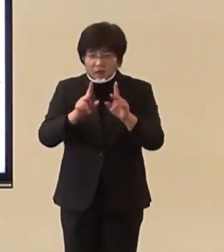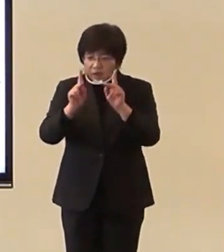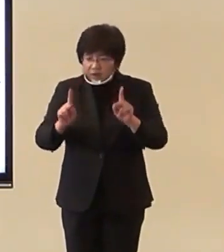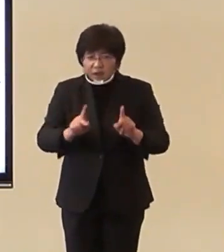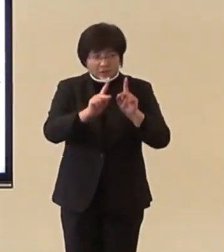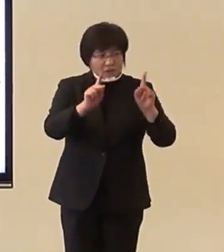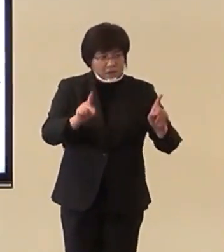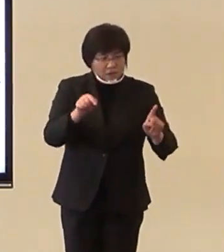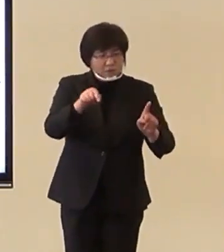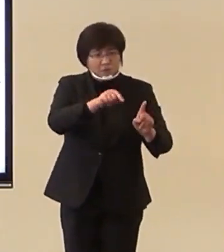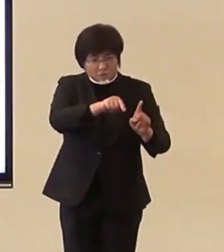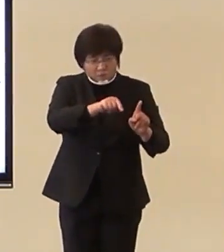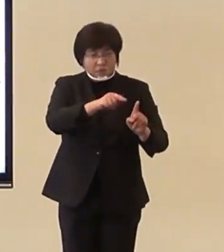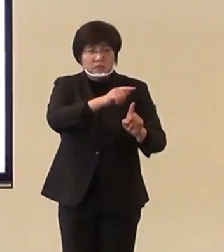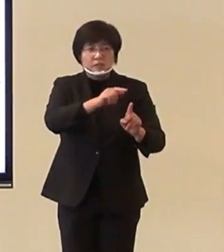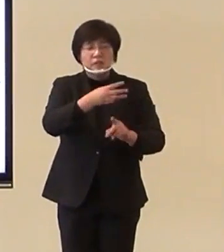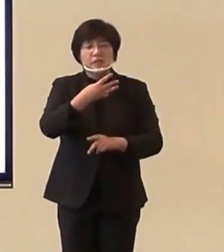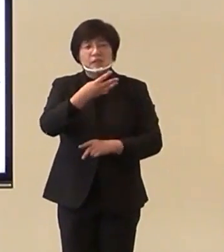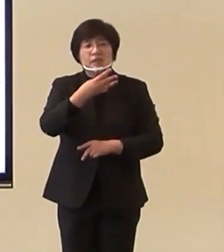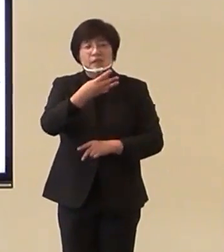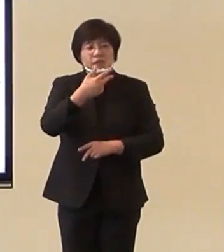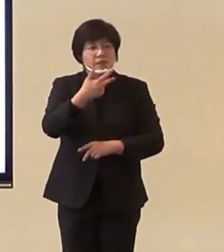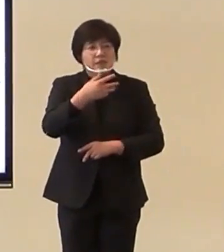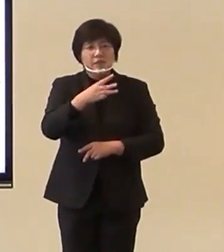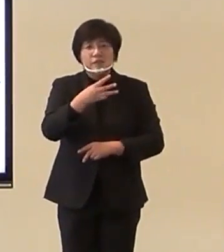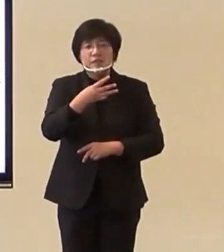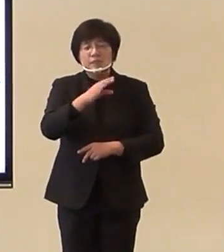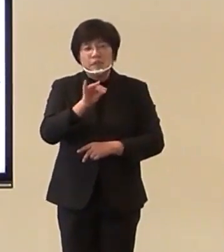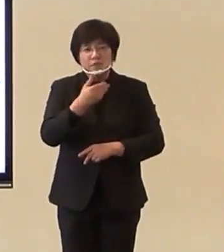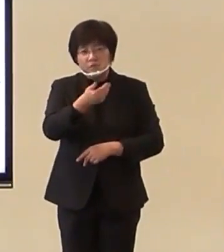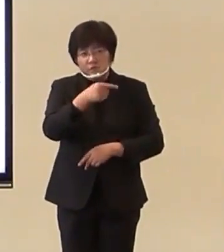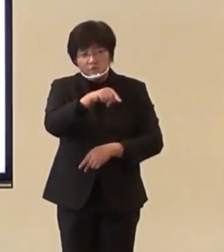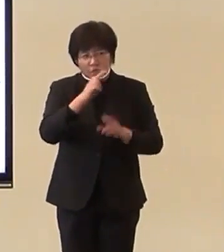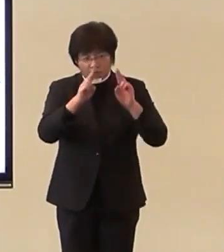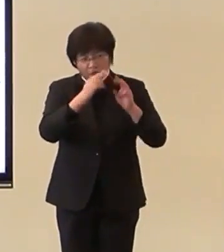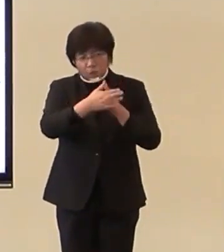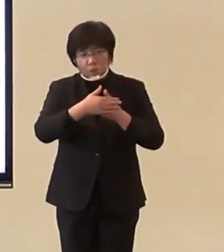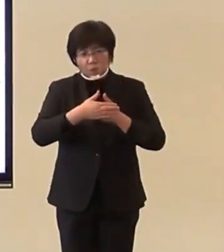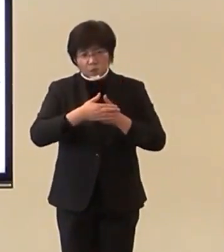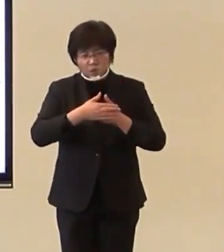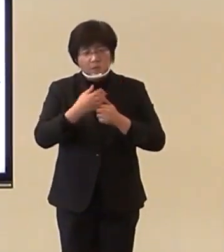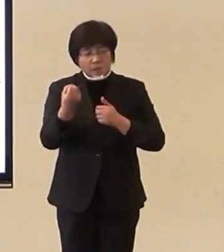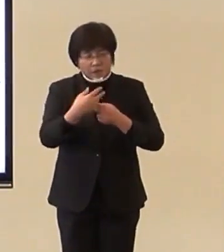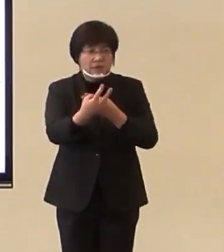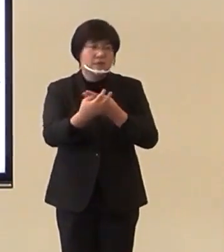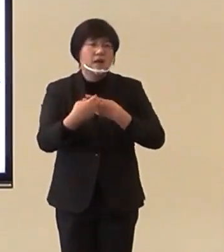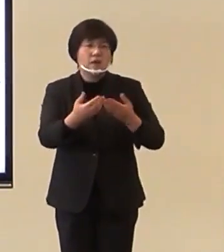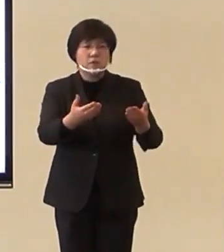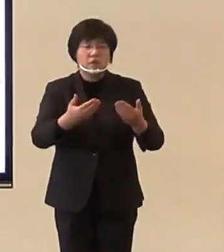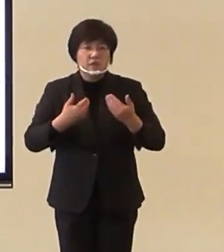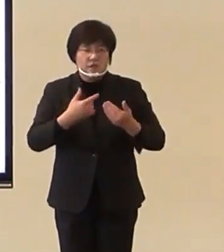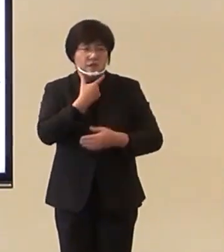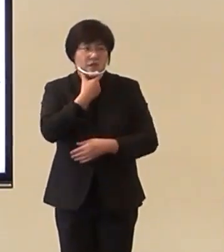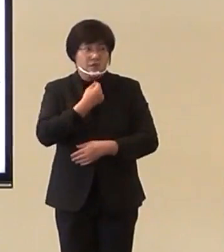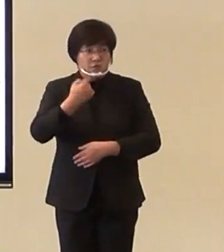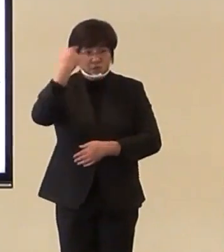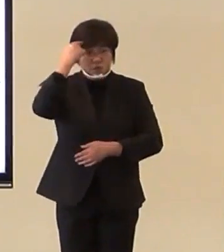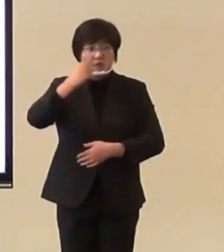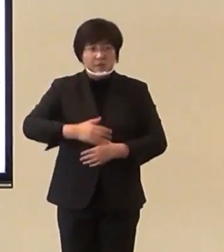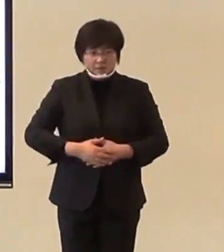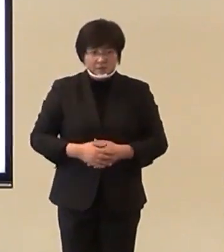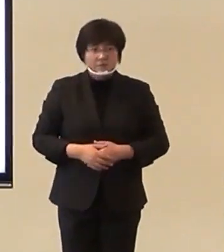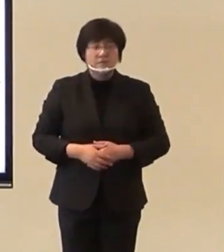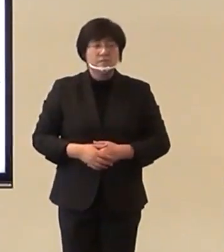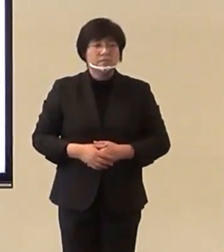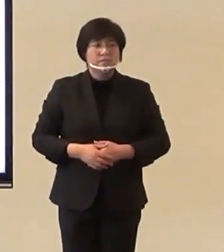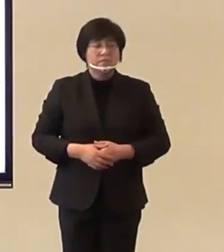ですね、シンクさんの方にいろいろまたご相談をさせていただいたり、アドバイスをいただいたり、参画をしていただこうというふうに思っております。